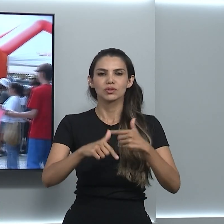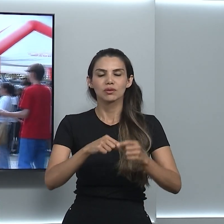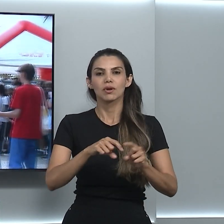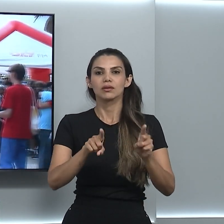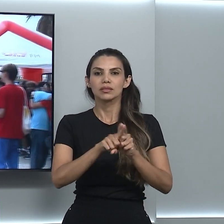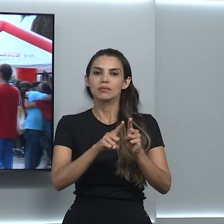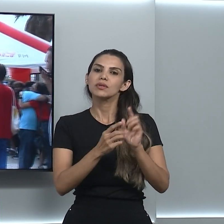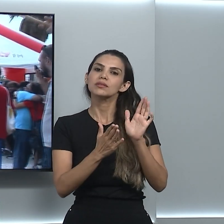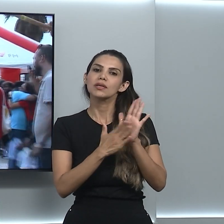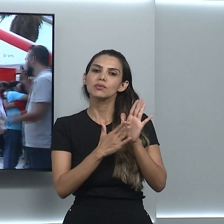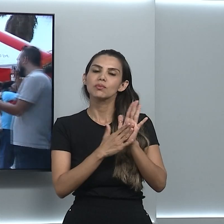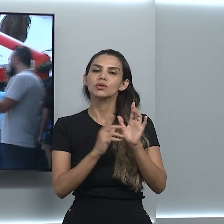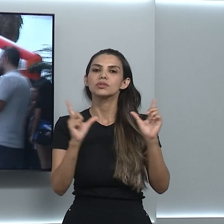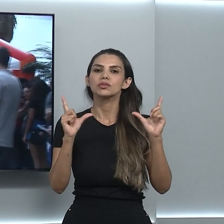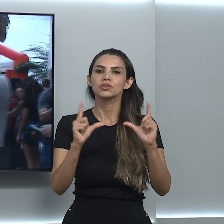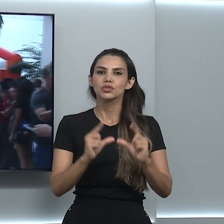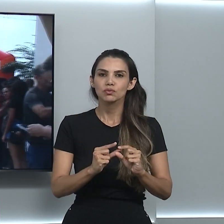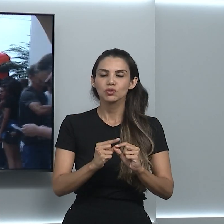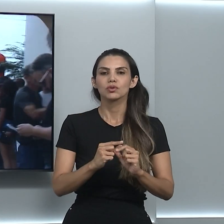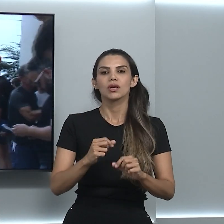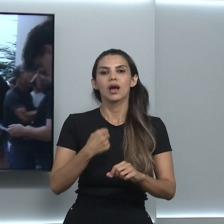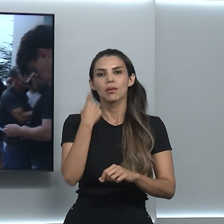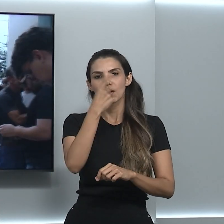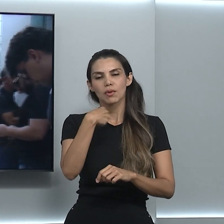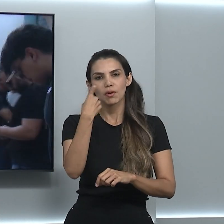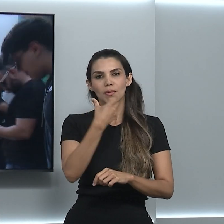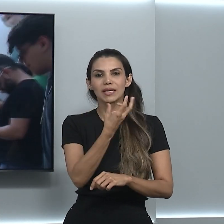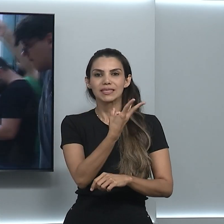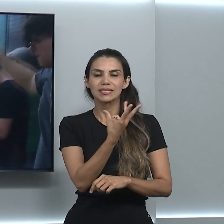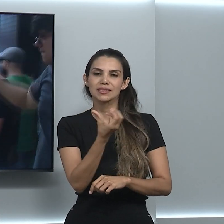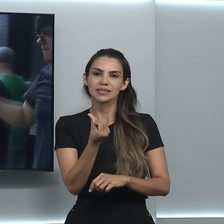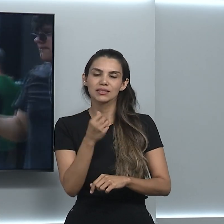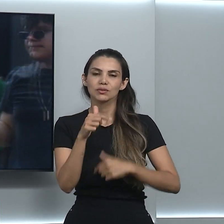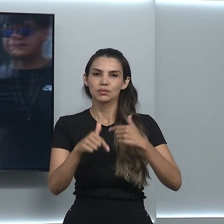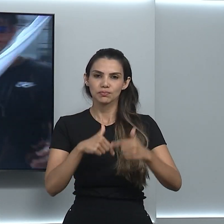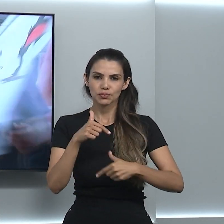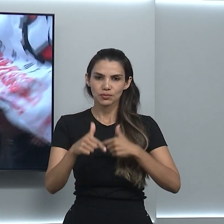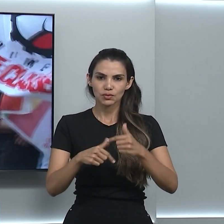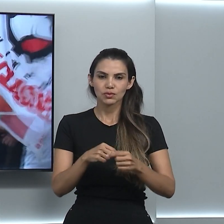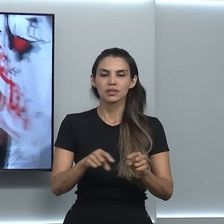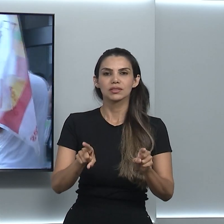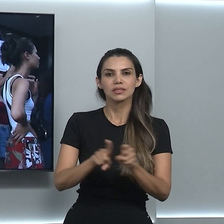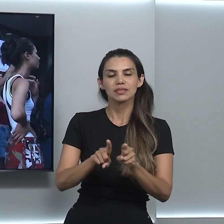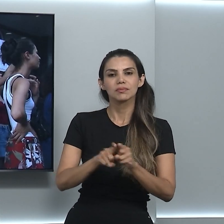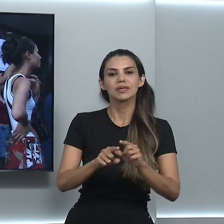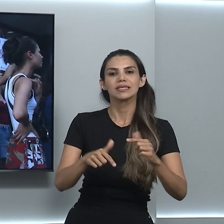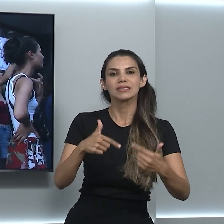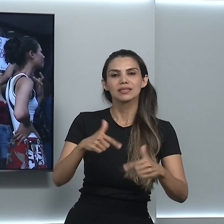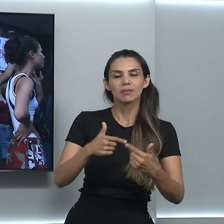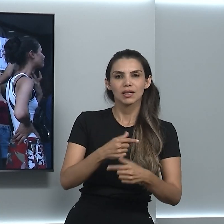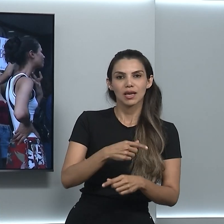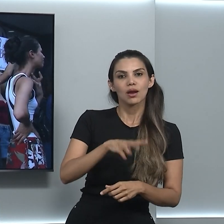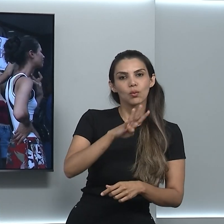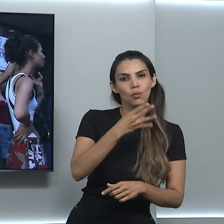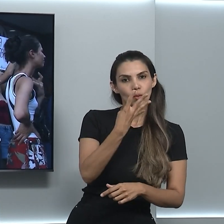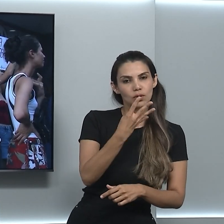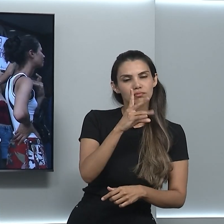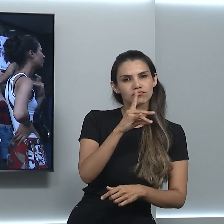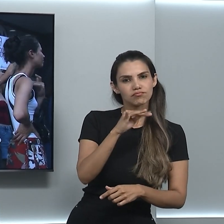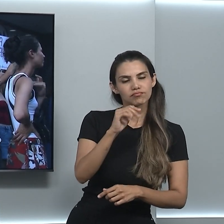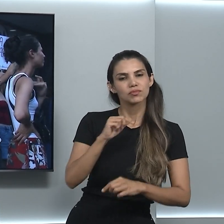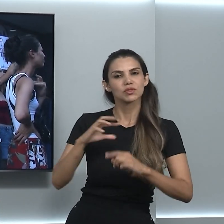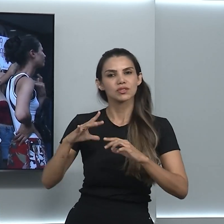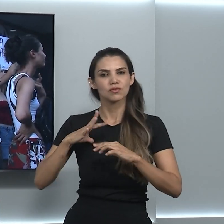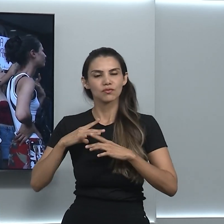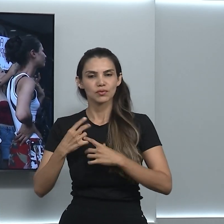jornada máxima de 44 para 36 horas semanais e a adoção da escala 4x3, em que o empregado trabalha 4 dias e